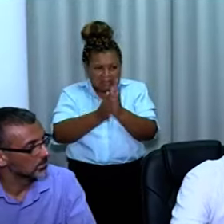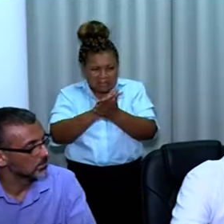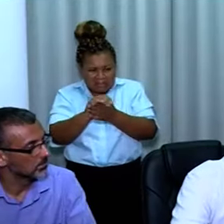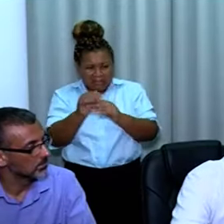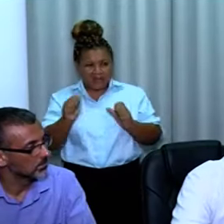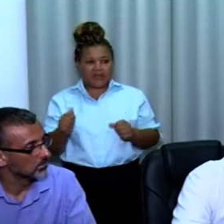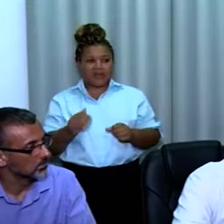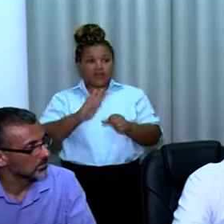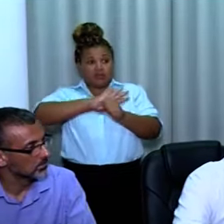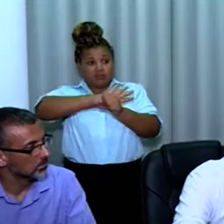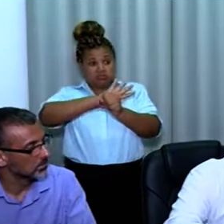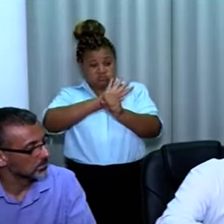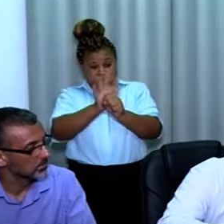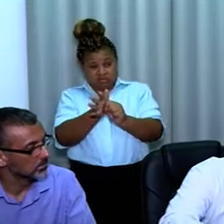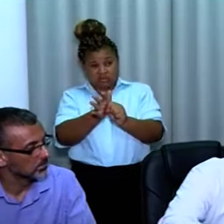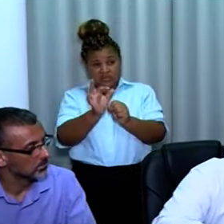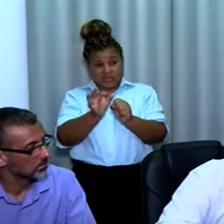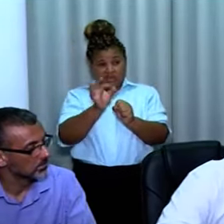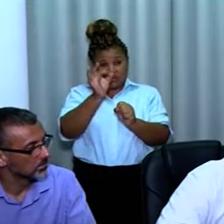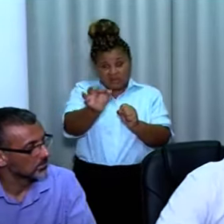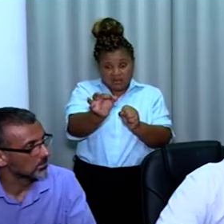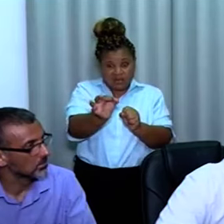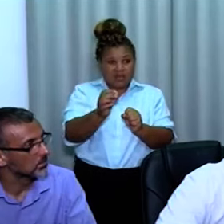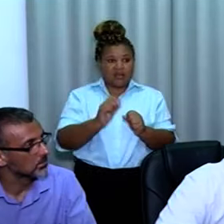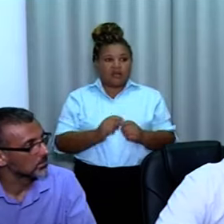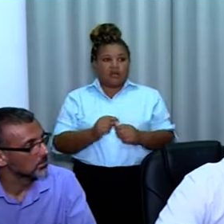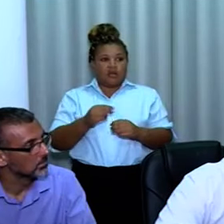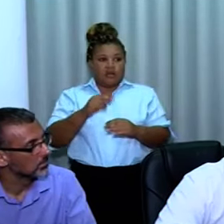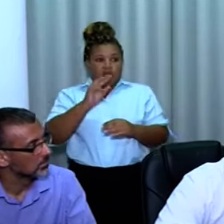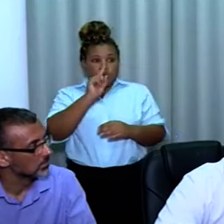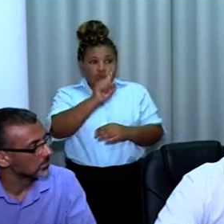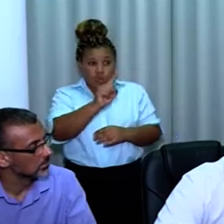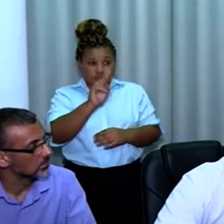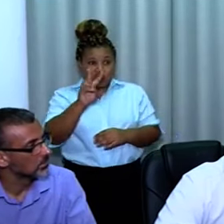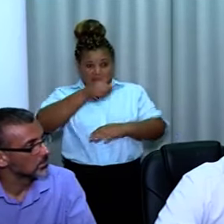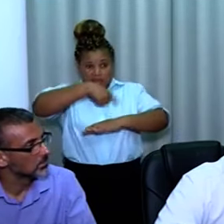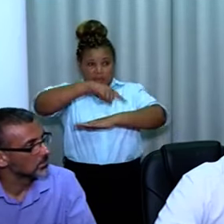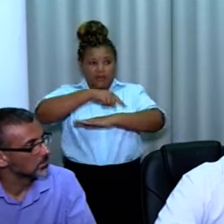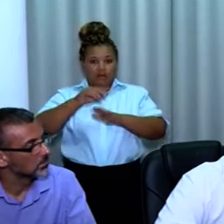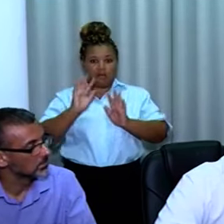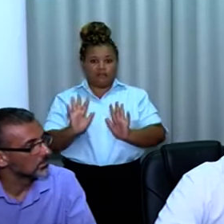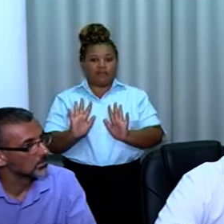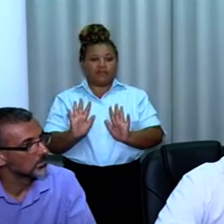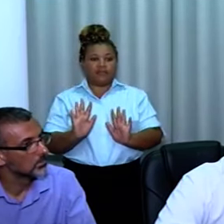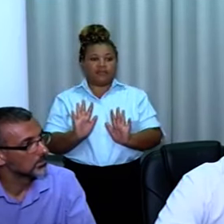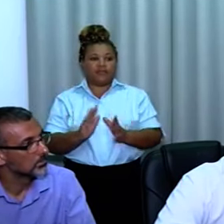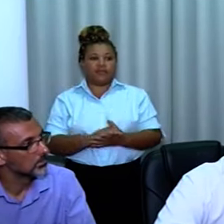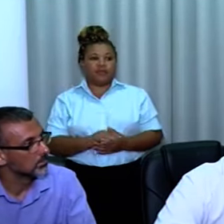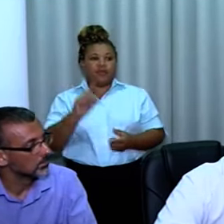longtemps. Mais nous travaillons avec les autres là, ça se passe à SPTC, quoi de monde, il mouvre beaucoup ici, qu'il beaucoup.